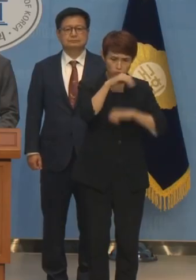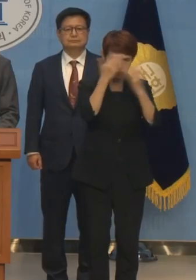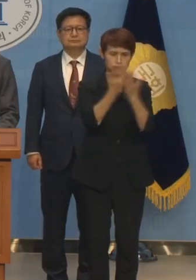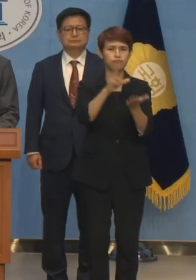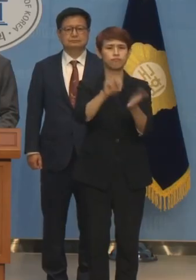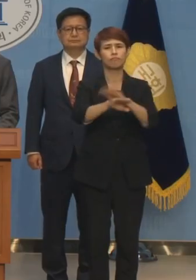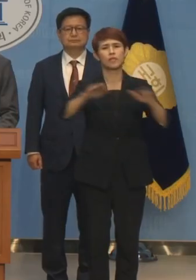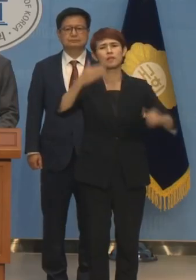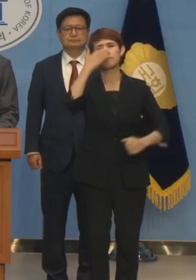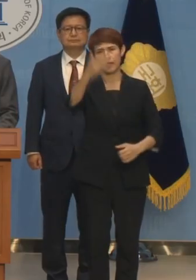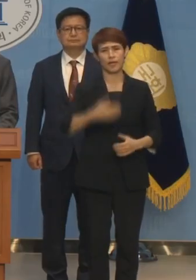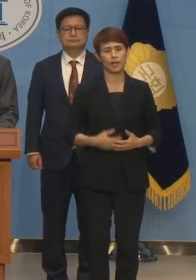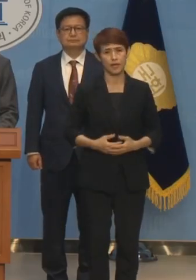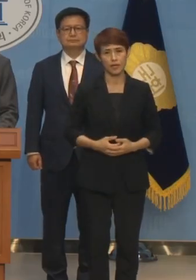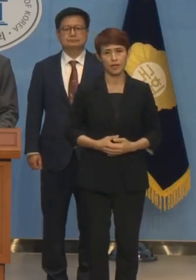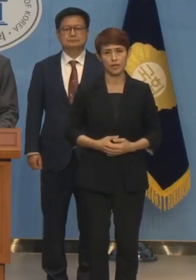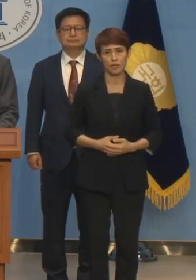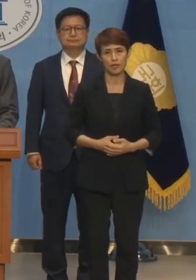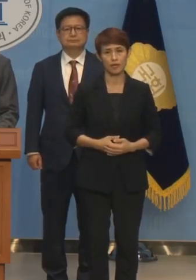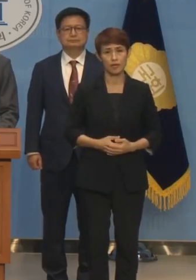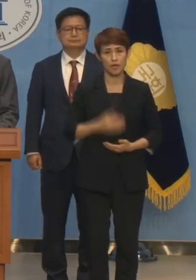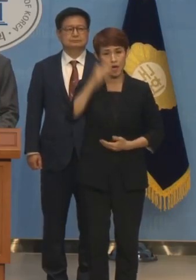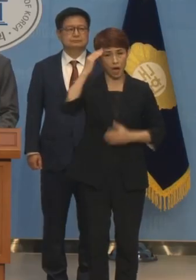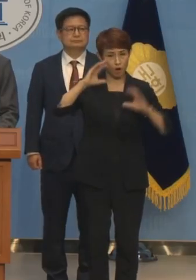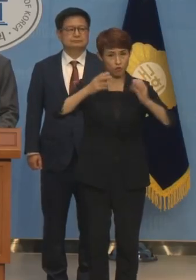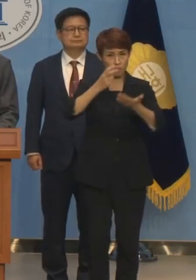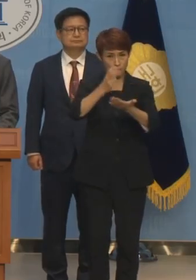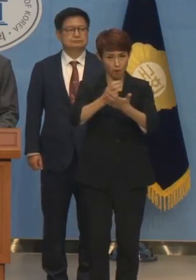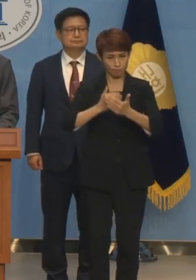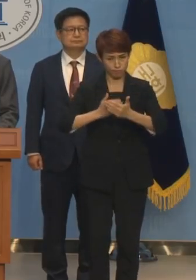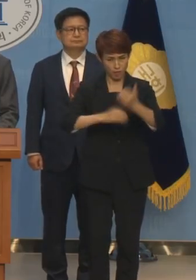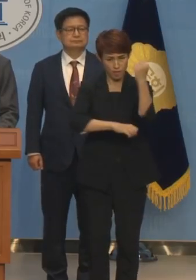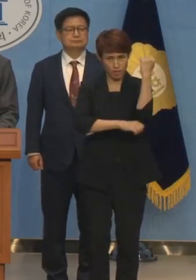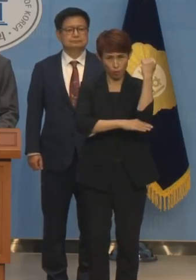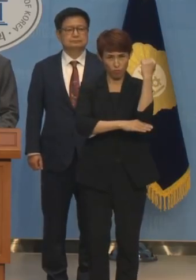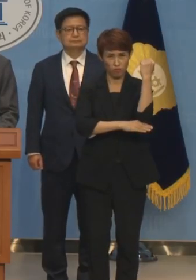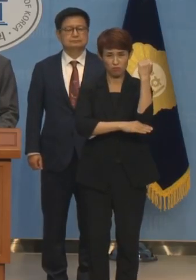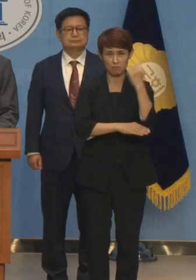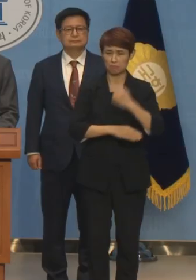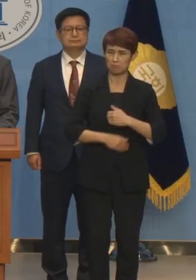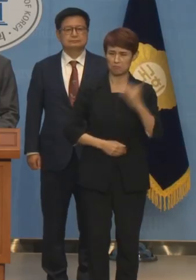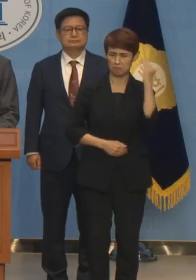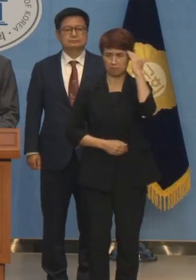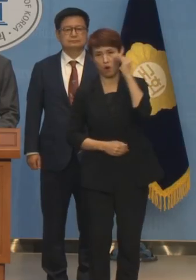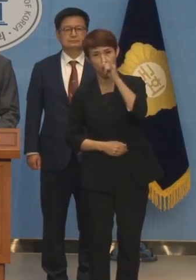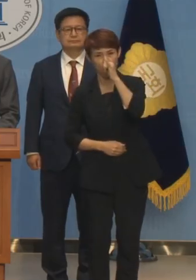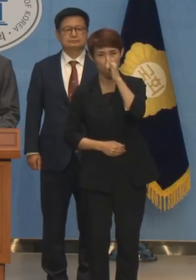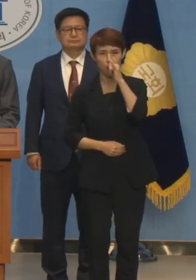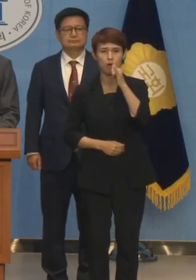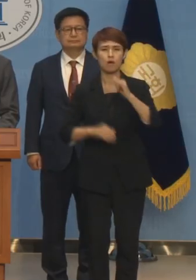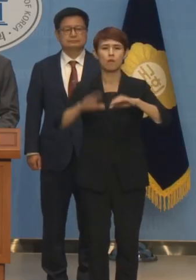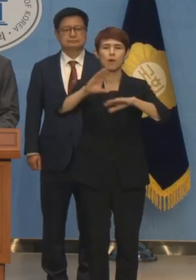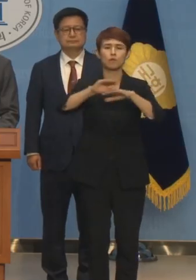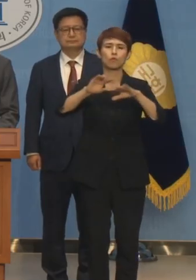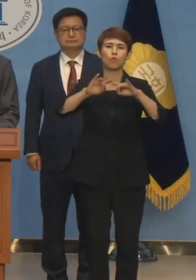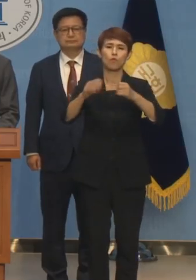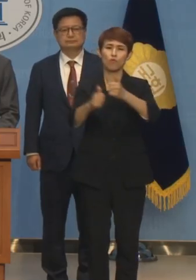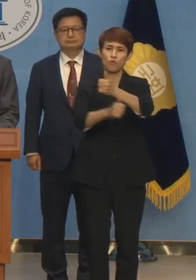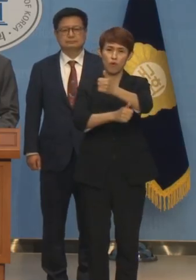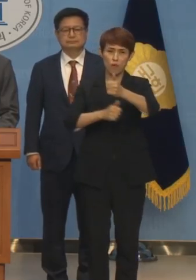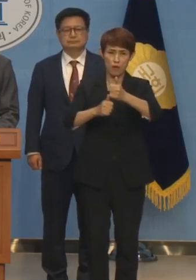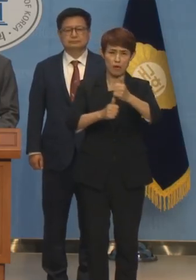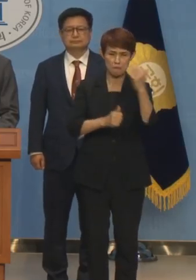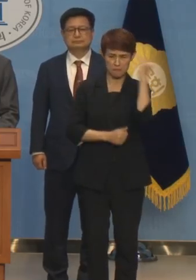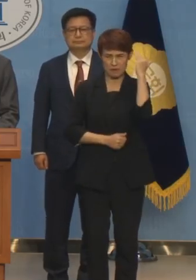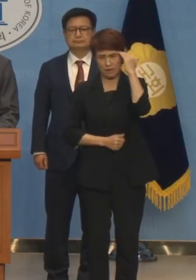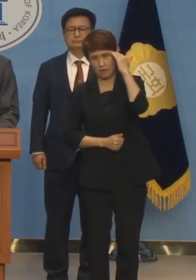다 해결됩니다. 대한민국 법체계의 기본 개념까지 부정해가며 더 이상 방통위를 옥죄고 또